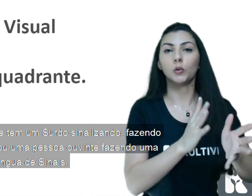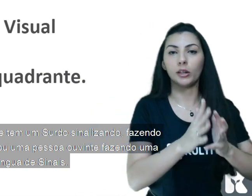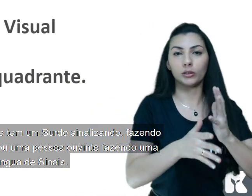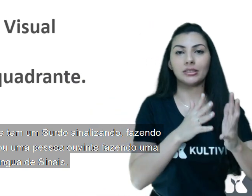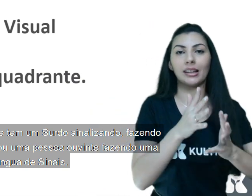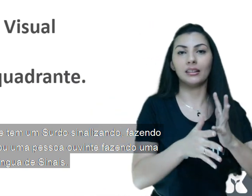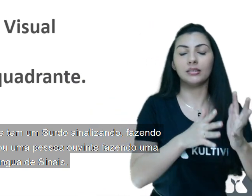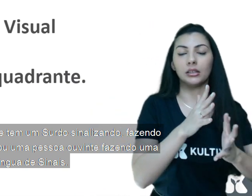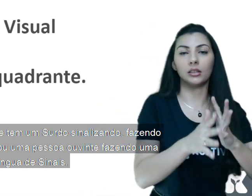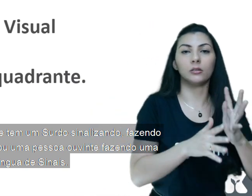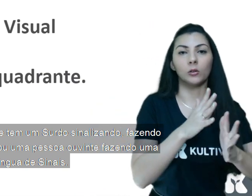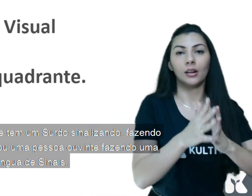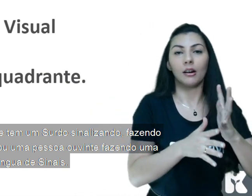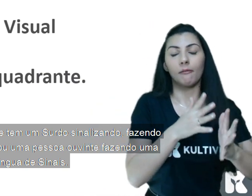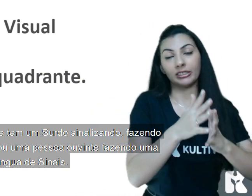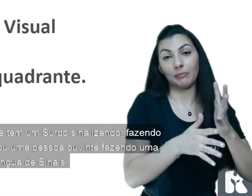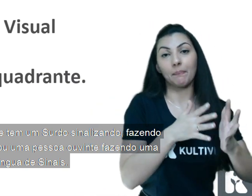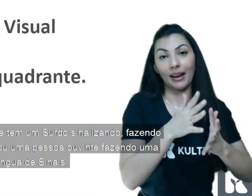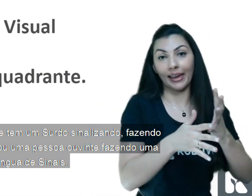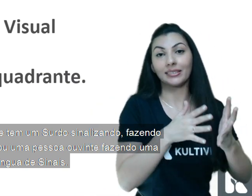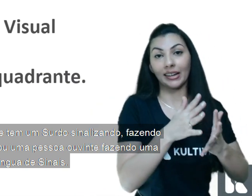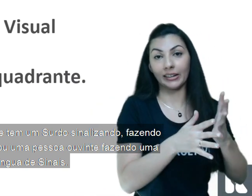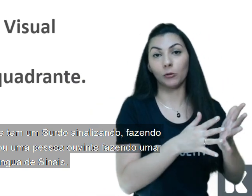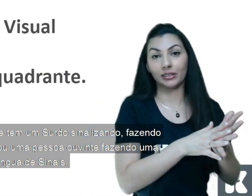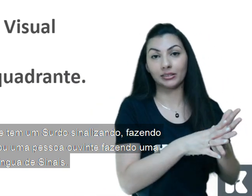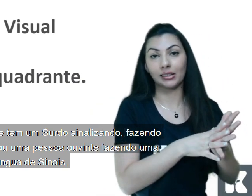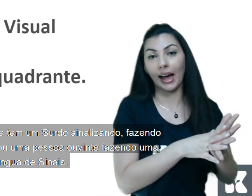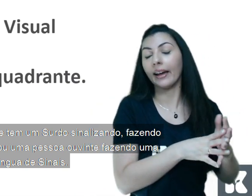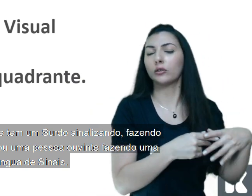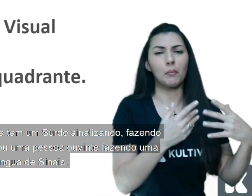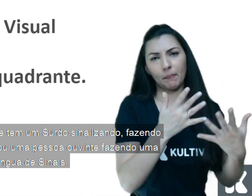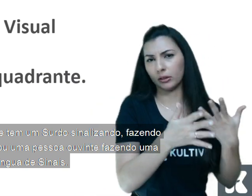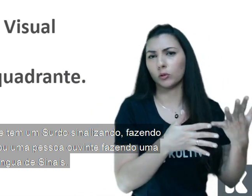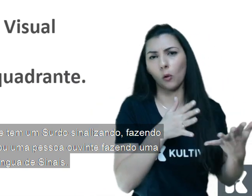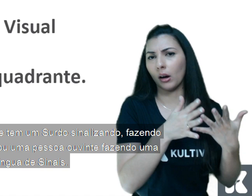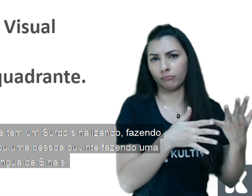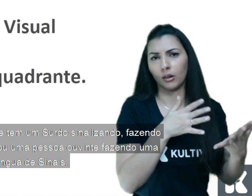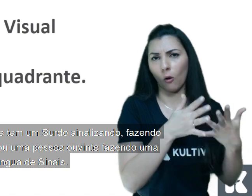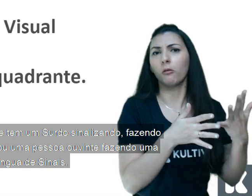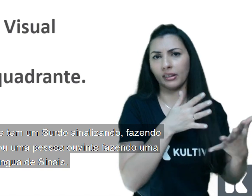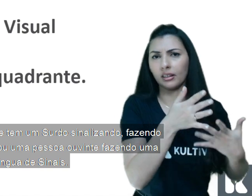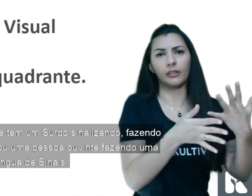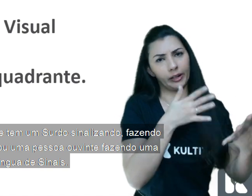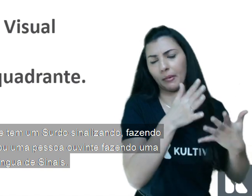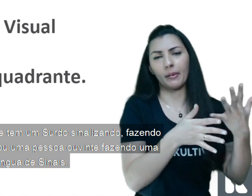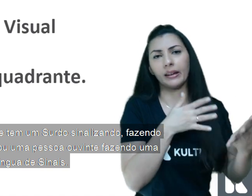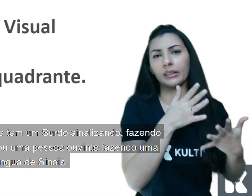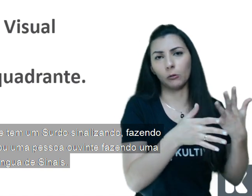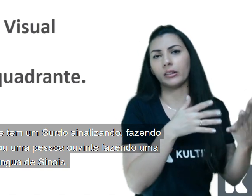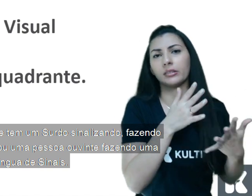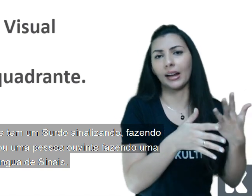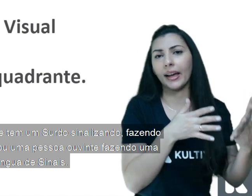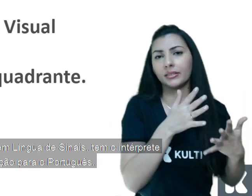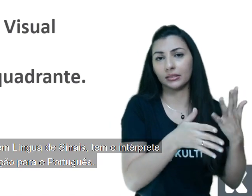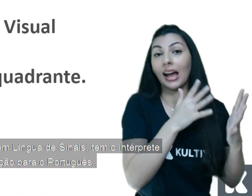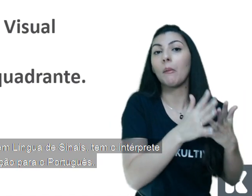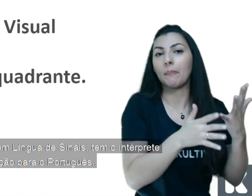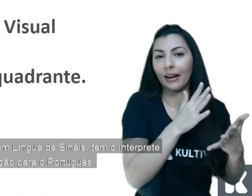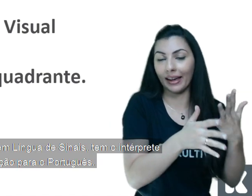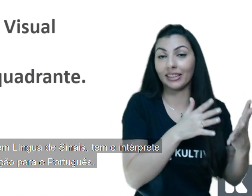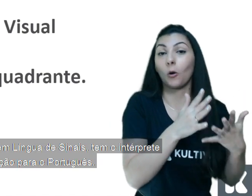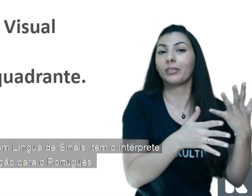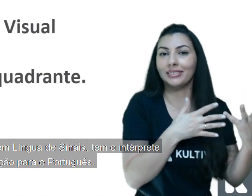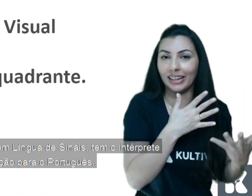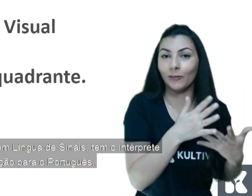um surdo sinalizando, fazendo uma palestra em língua de sinais, ou uma pessoa ouvinte fazendo uma palestra em língua de sinais, se há